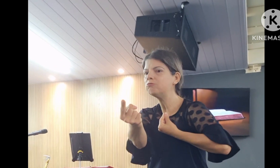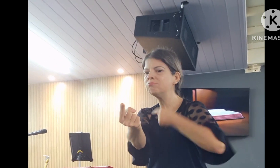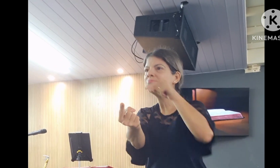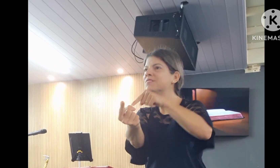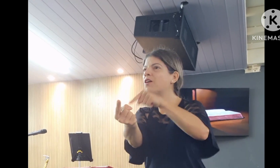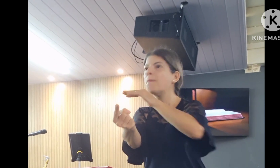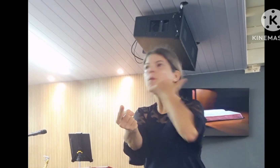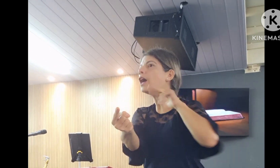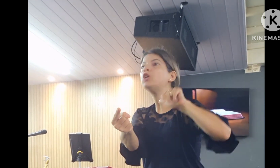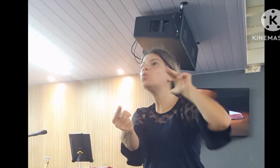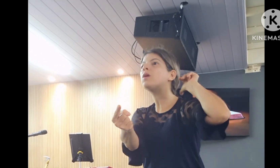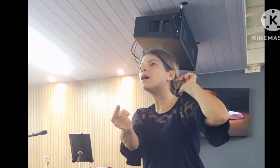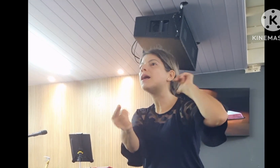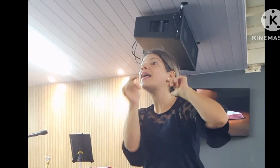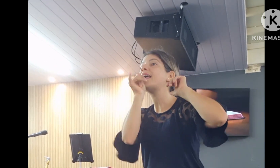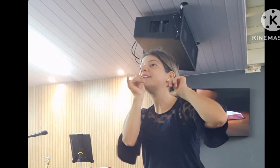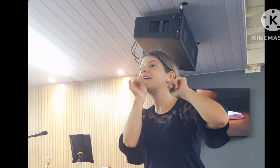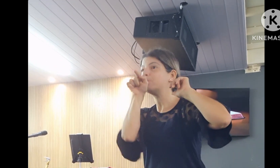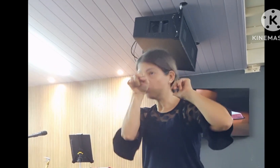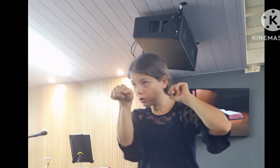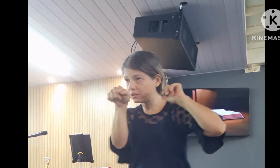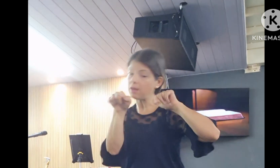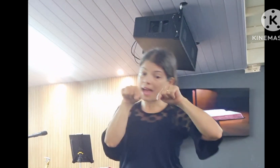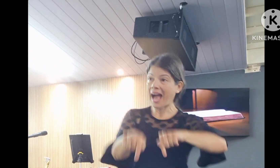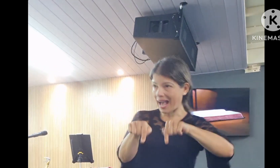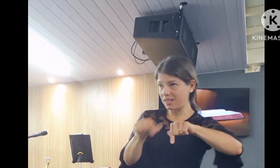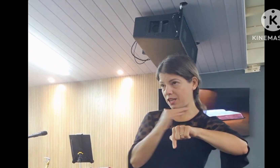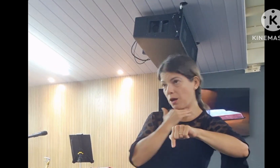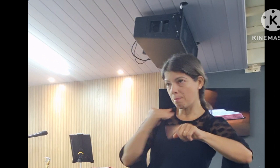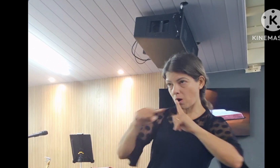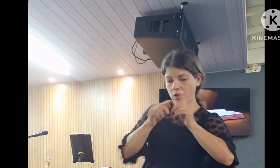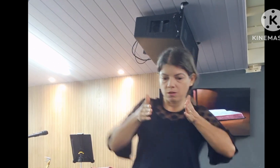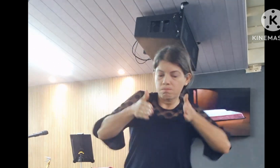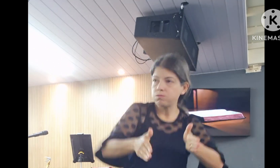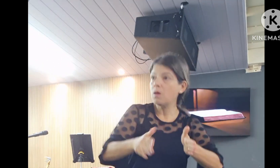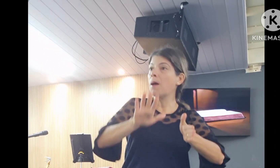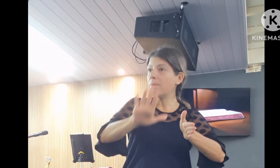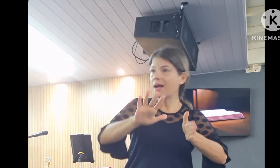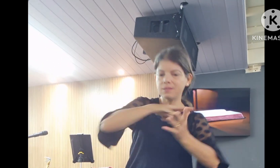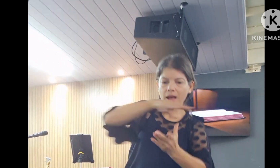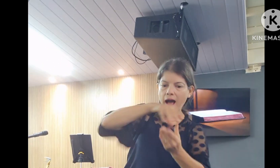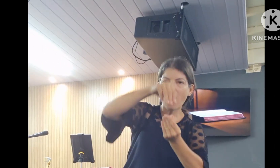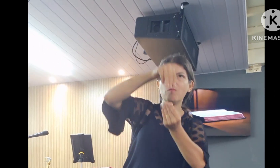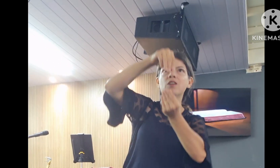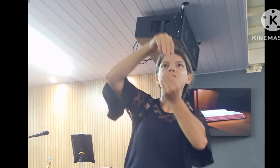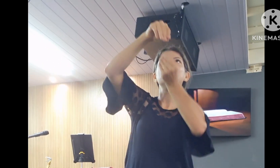Deus, ou aquele que tira o pecado do mundo, aquele que traz salvação para a tua vida,